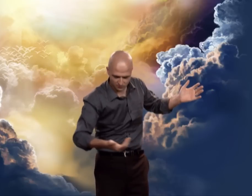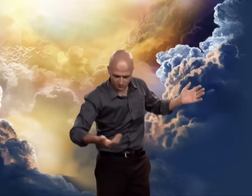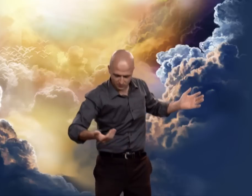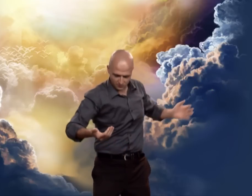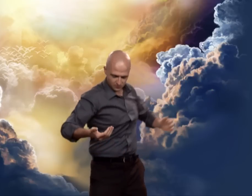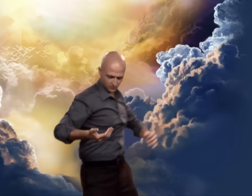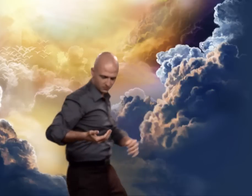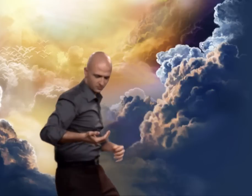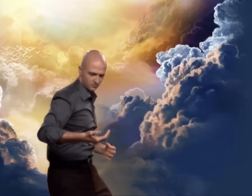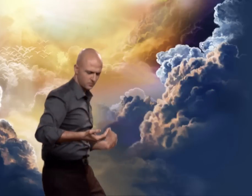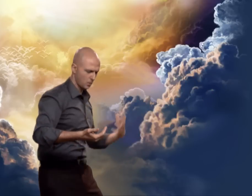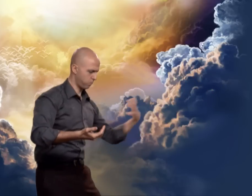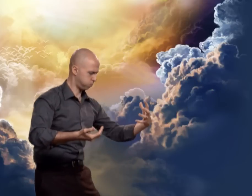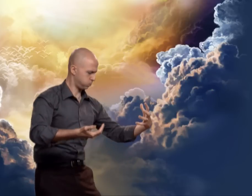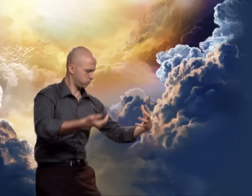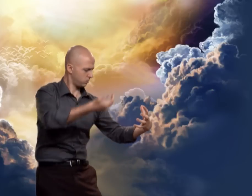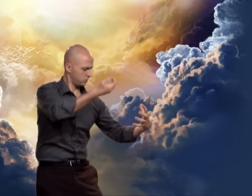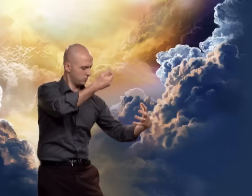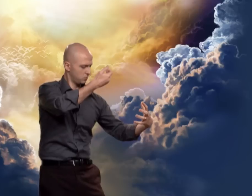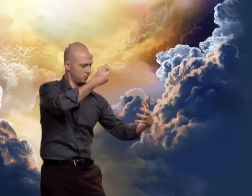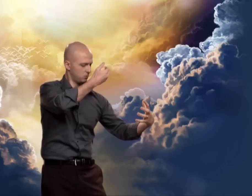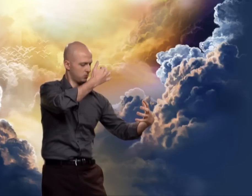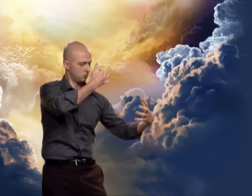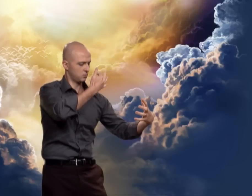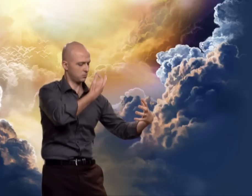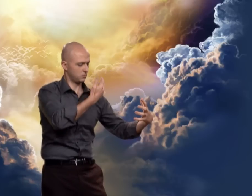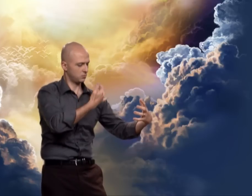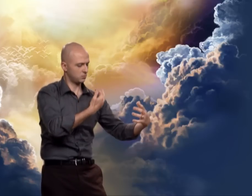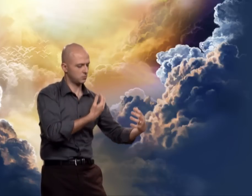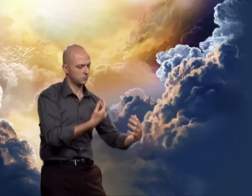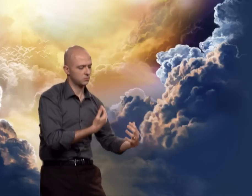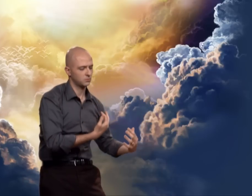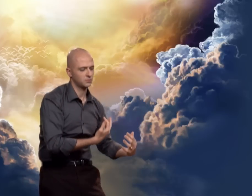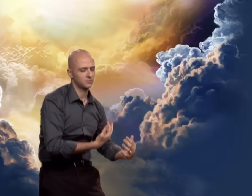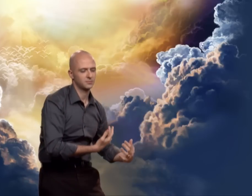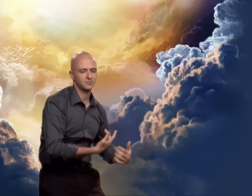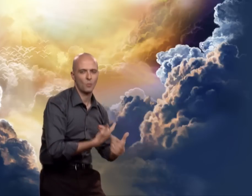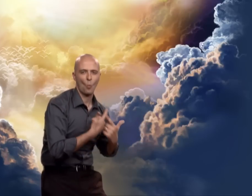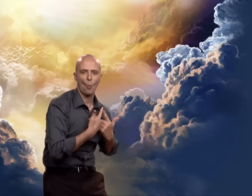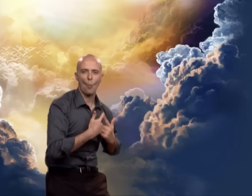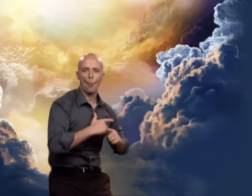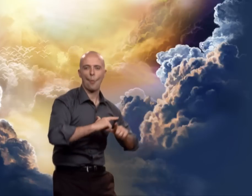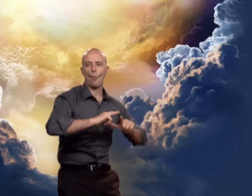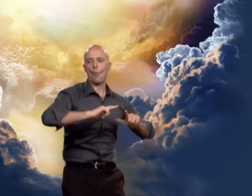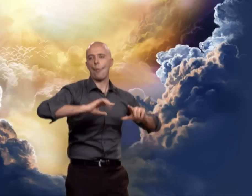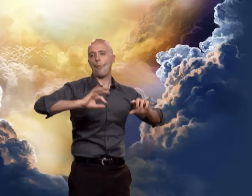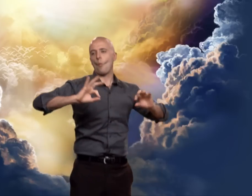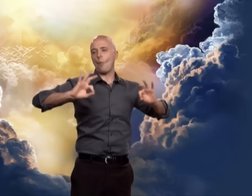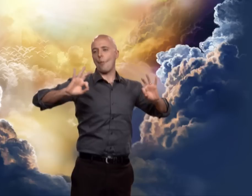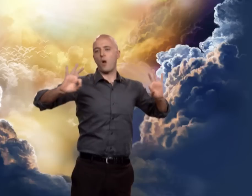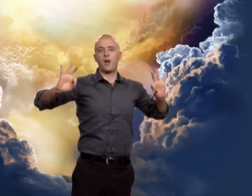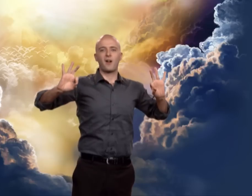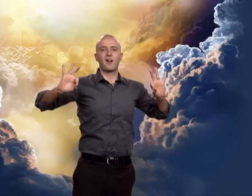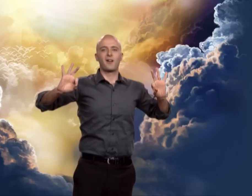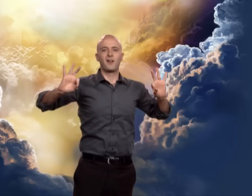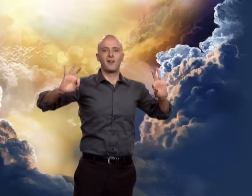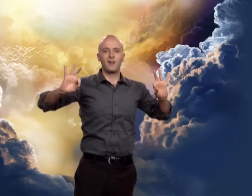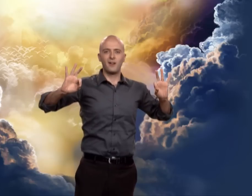misericórdia. Constantemente recebem as dádivas de Deus e ainda assim desonram o doador. O